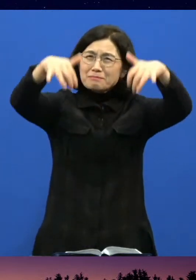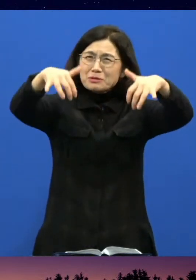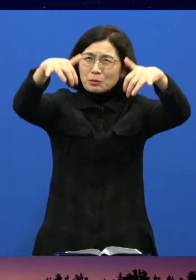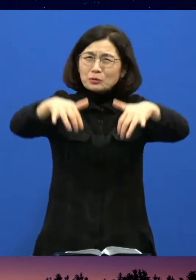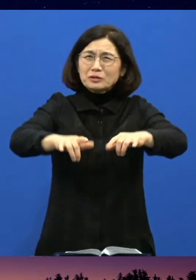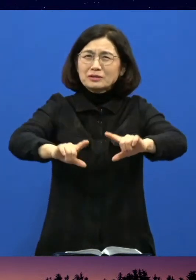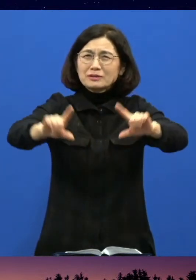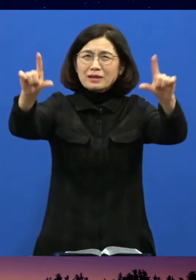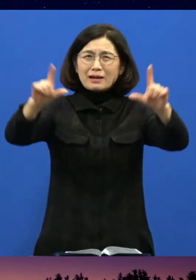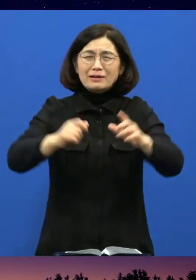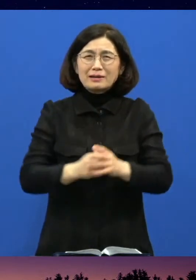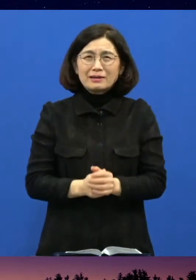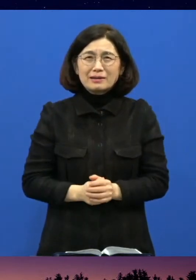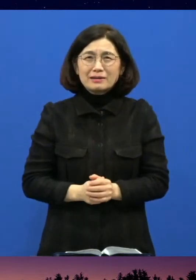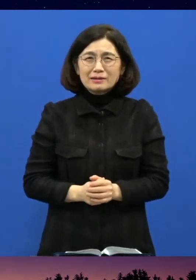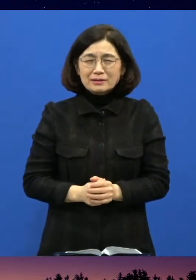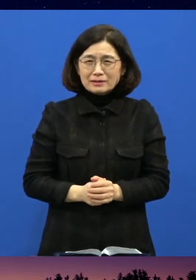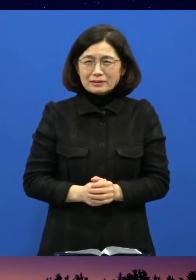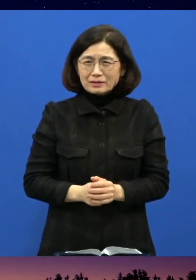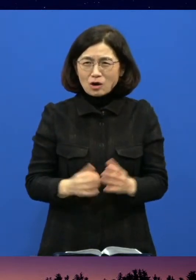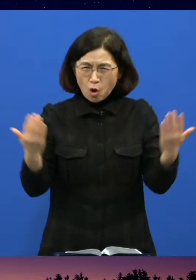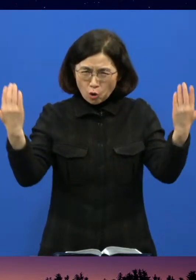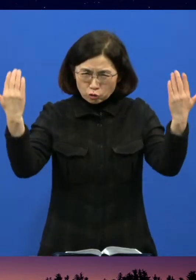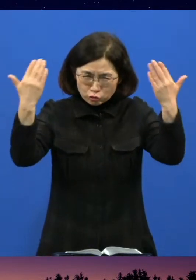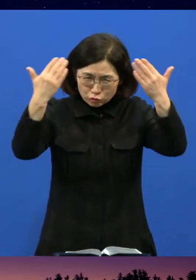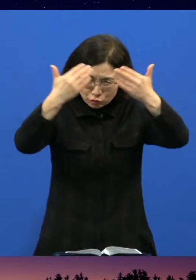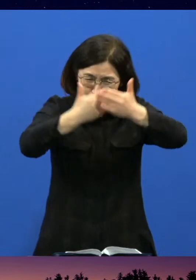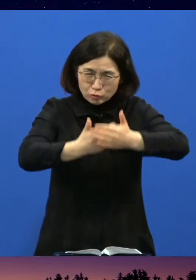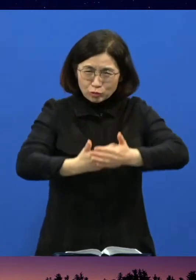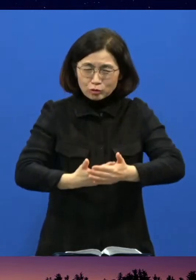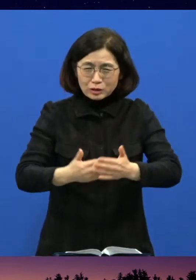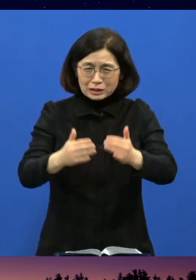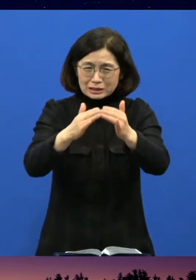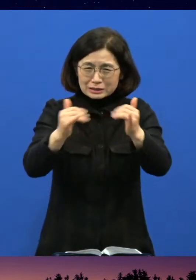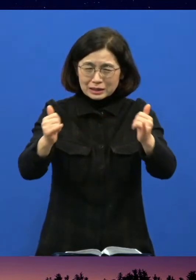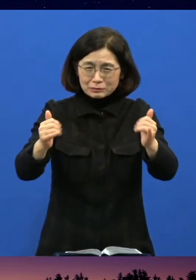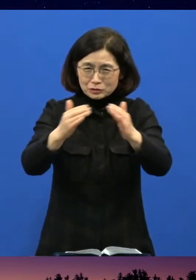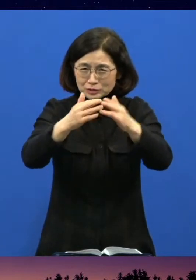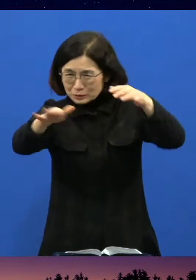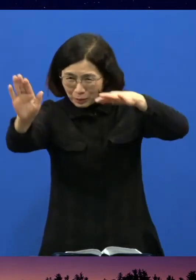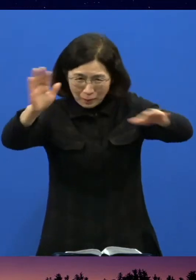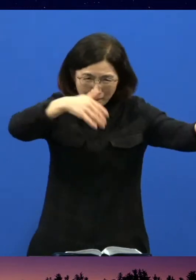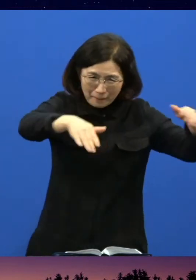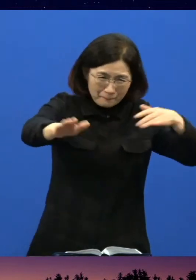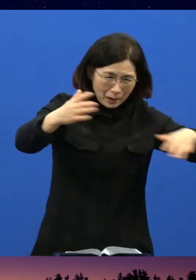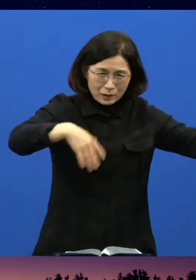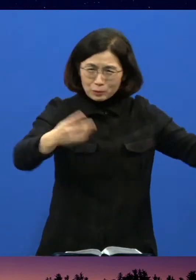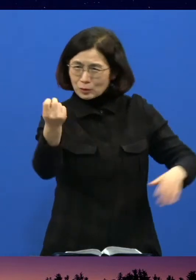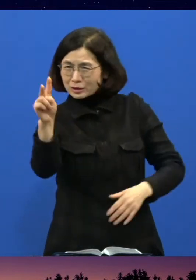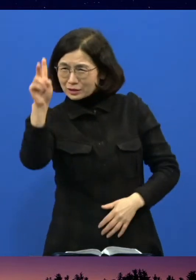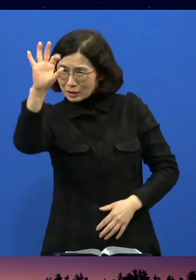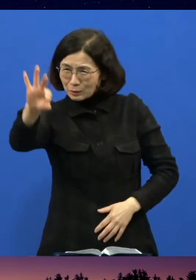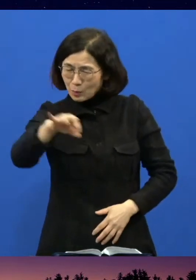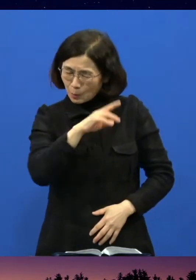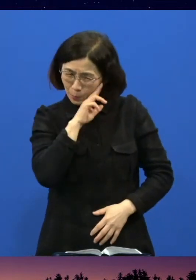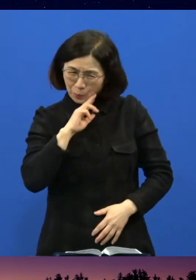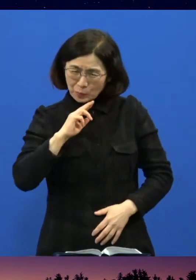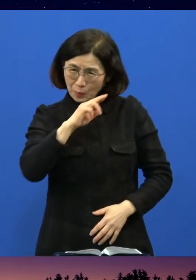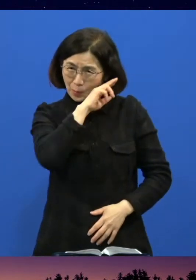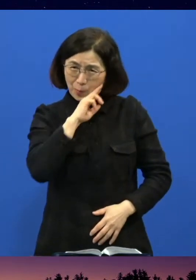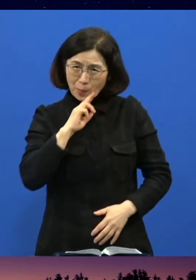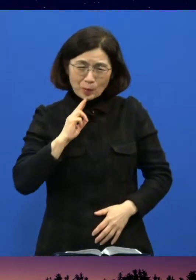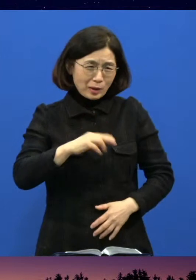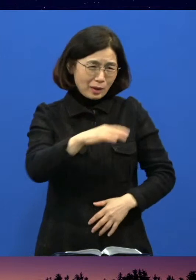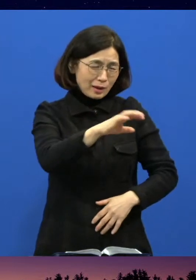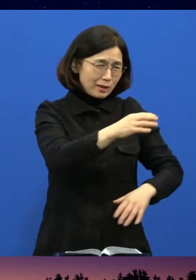또 이제 인적도 다 끊기고 좀 어두워지고 다들 이제 집에서 막 TV 보고 막 편안하고 옆집에서도 막 웃는 소리